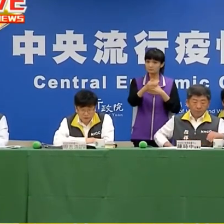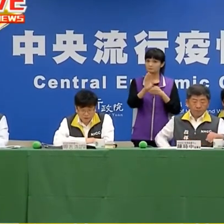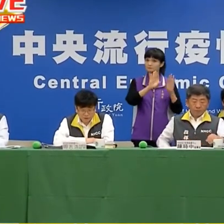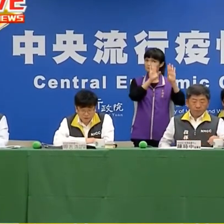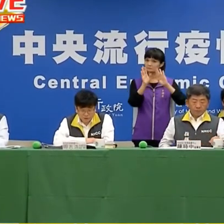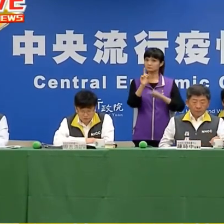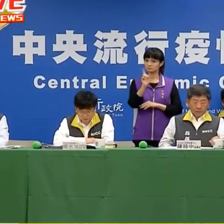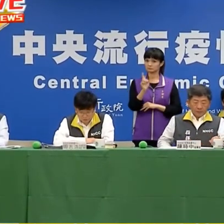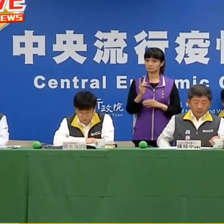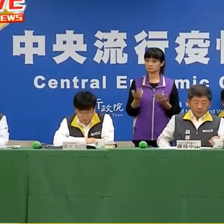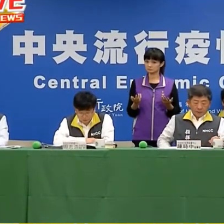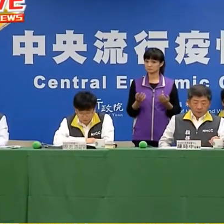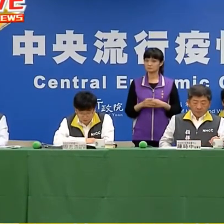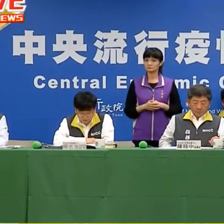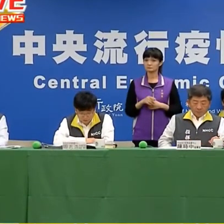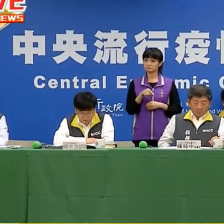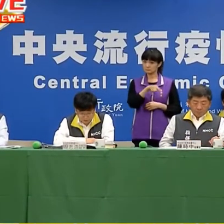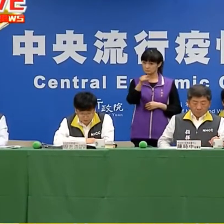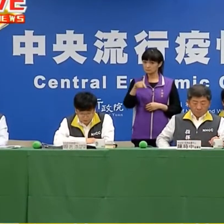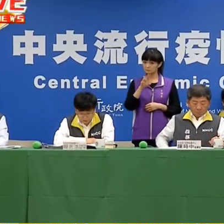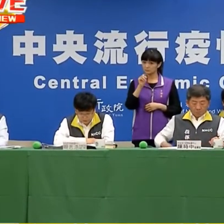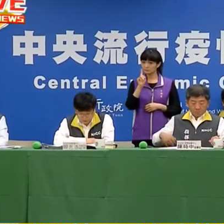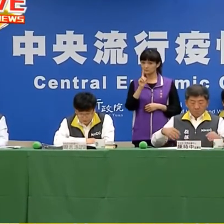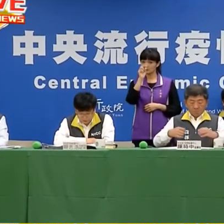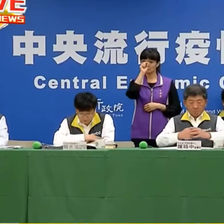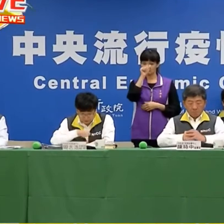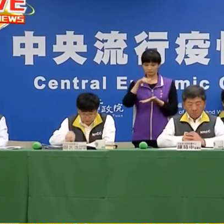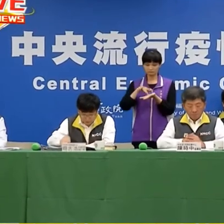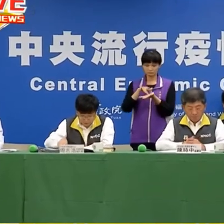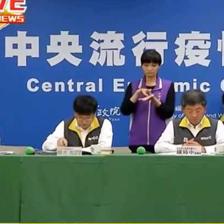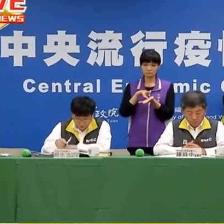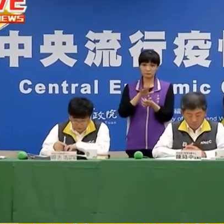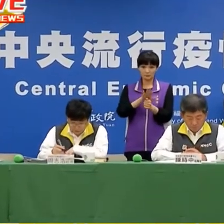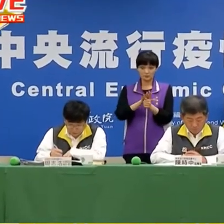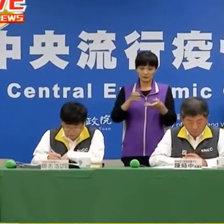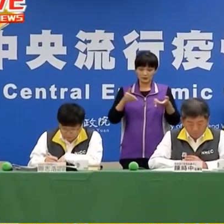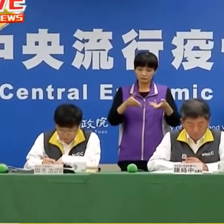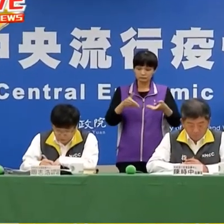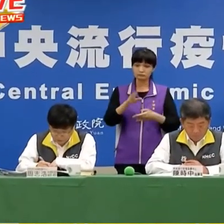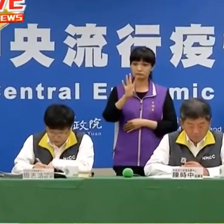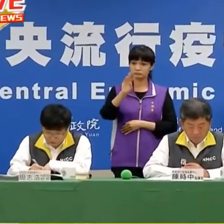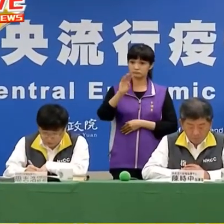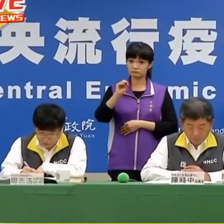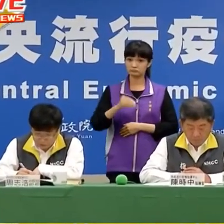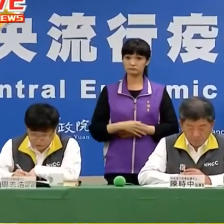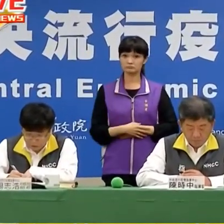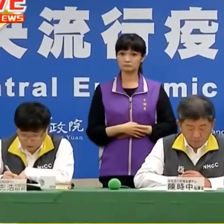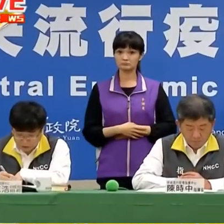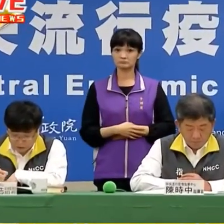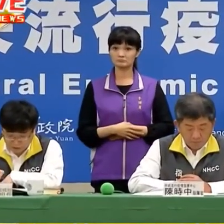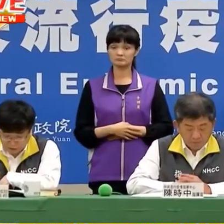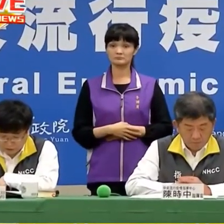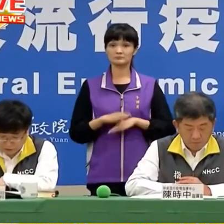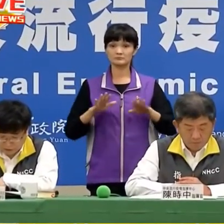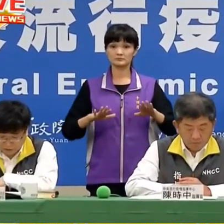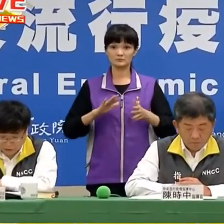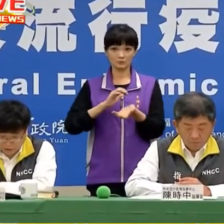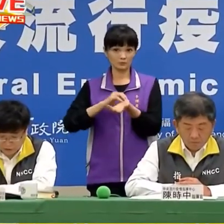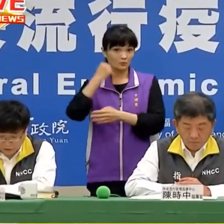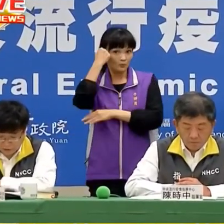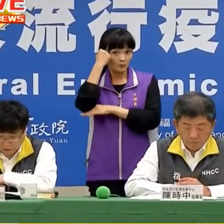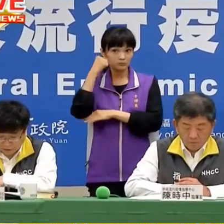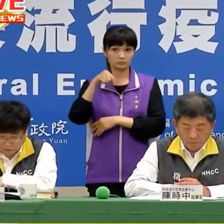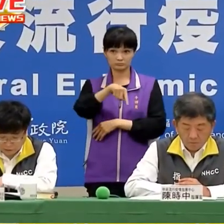是有尝试使用一些特别的药物治疗吗？那目前我们治疗这些住院患者